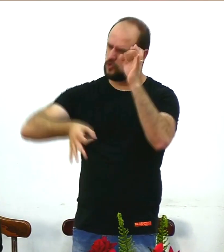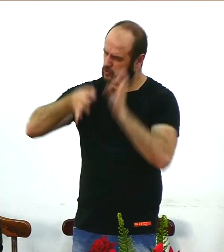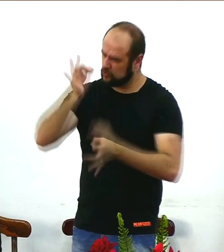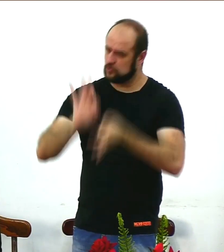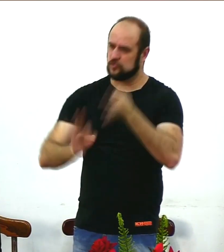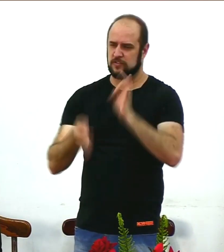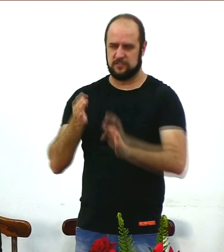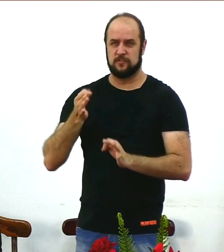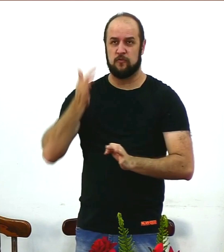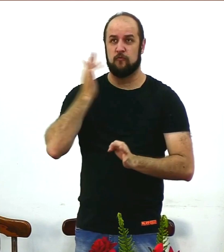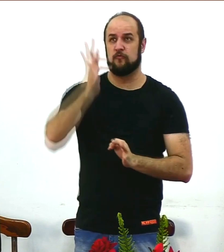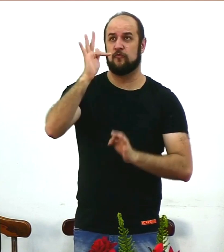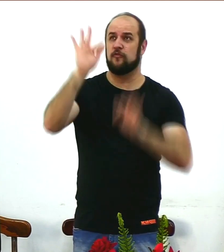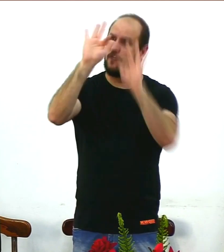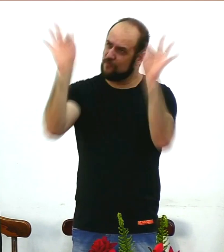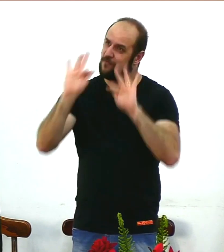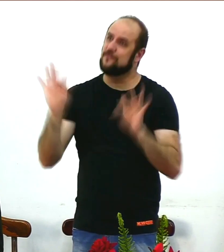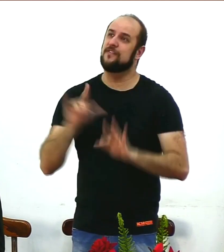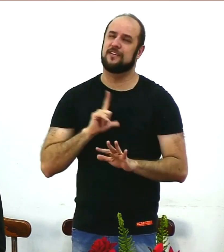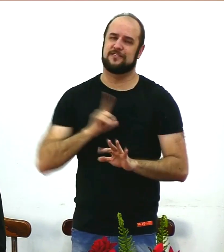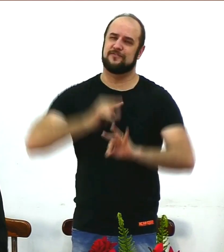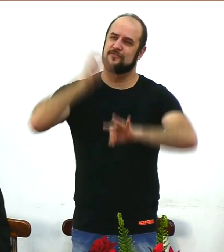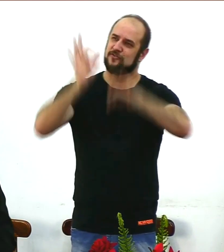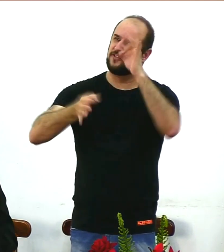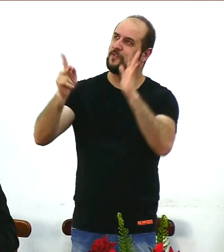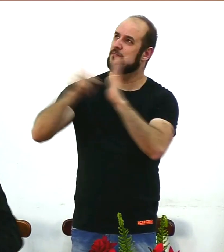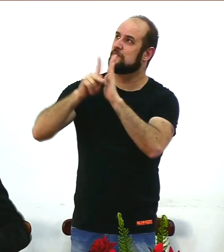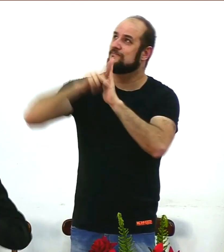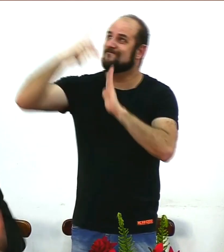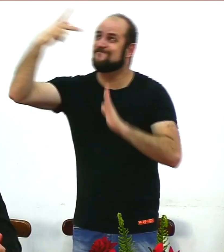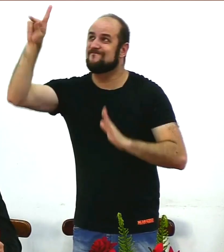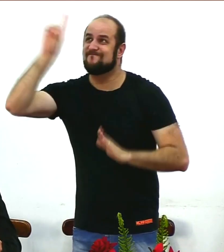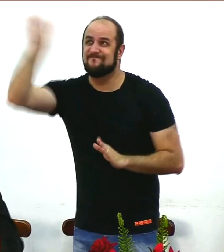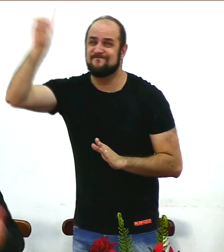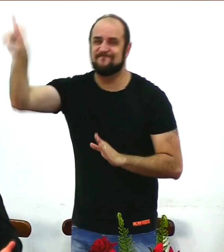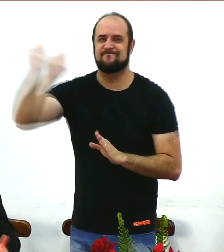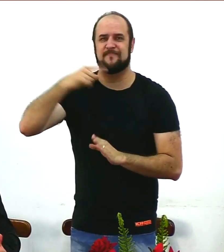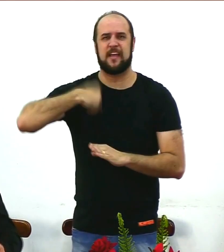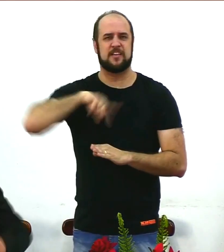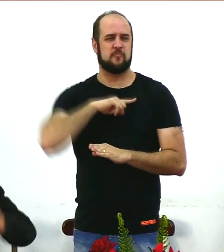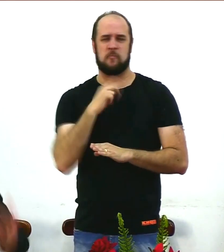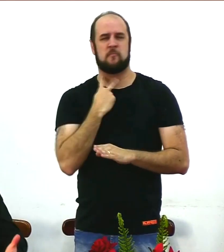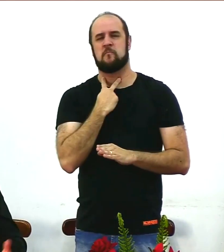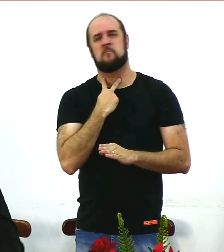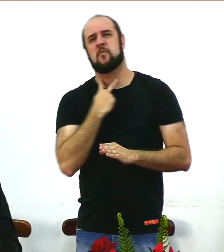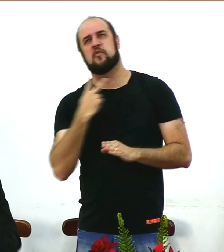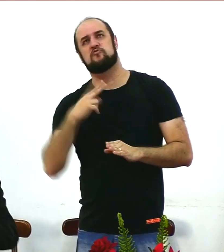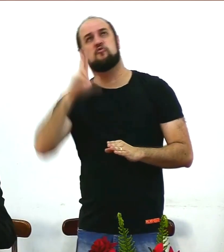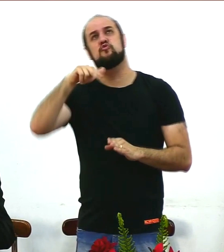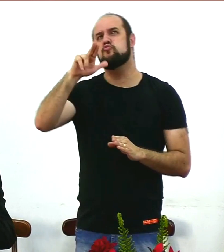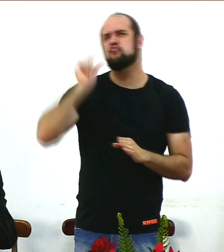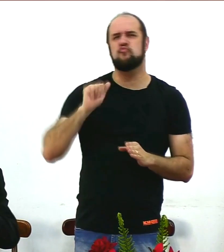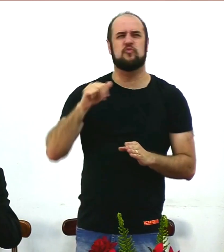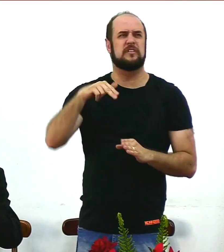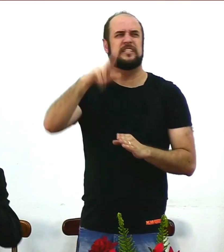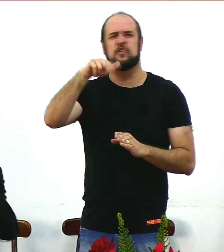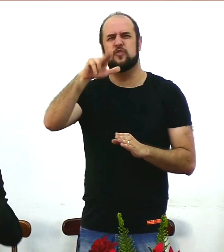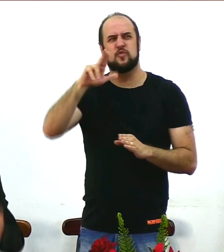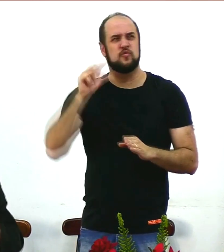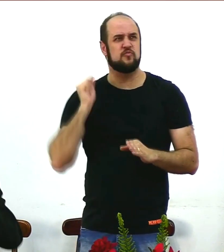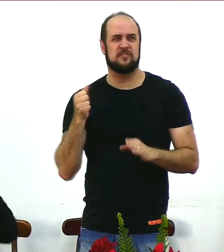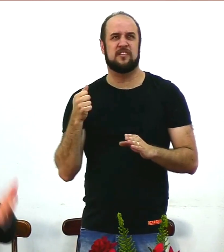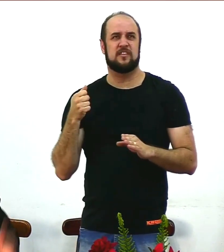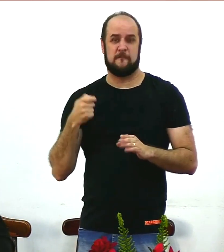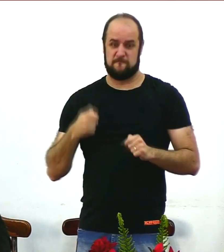os confinados, os exilados, os separados, os presos, como muitos até estão se sentindo neste momento? É